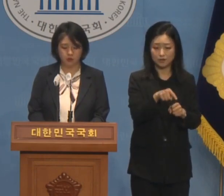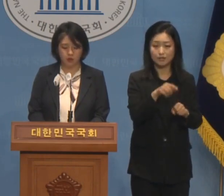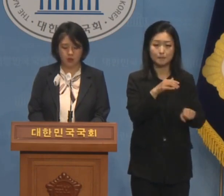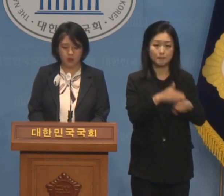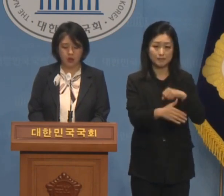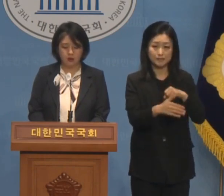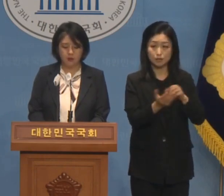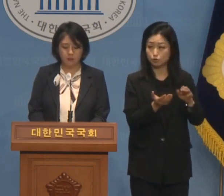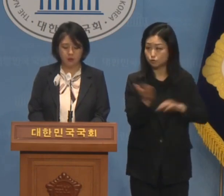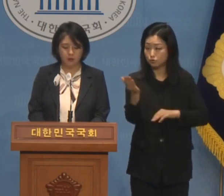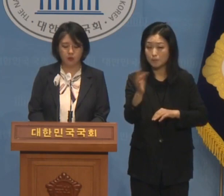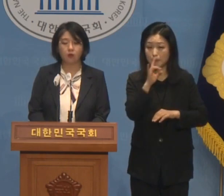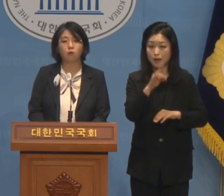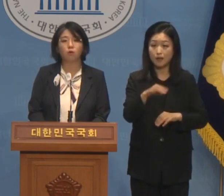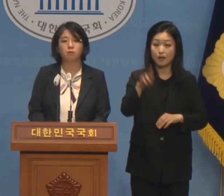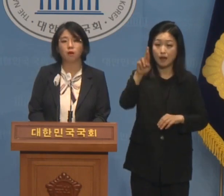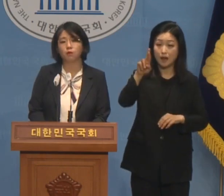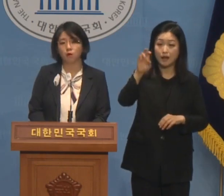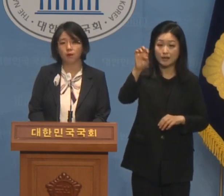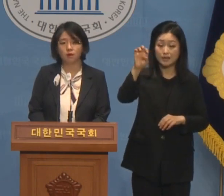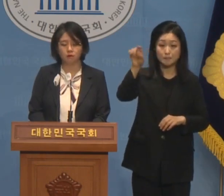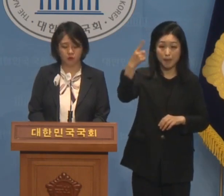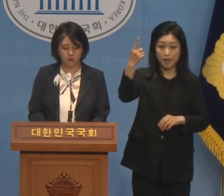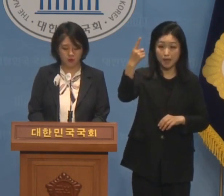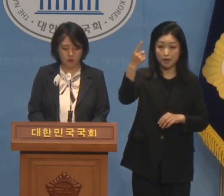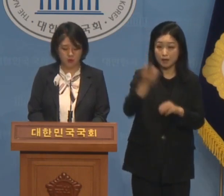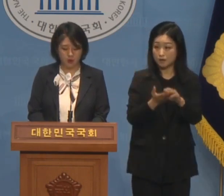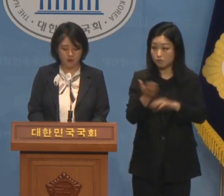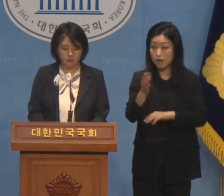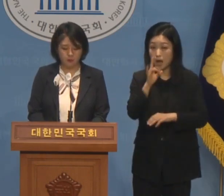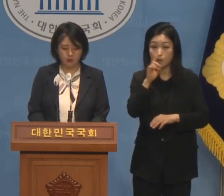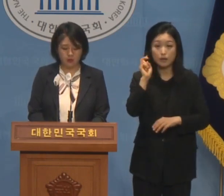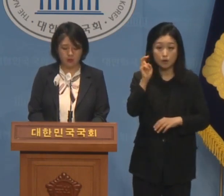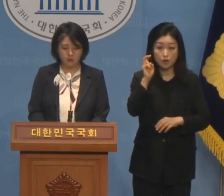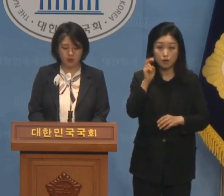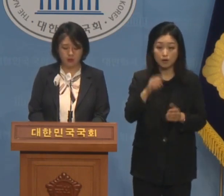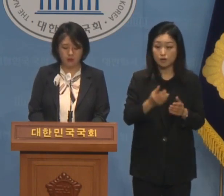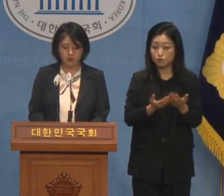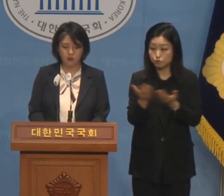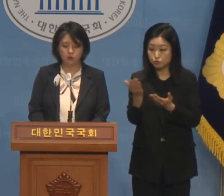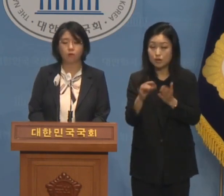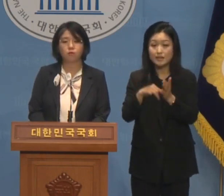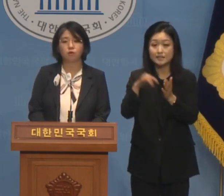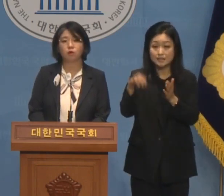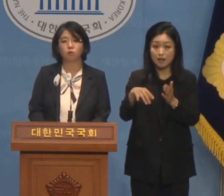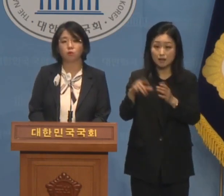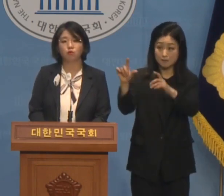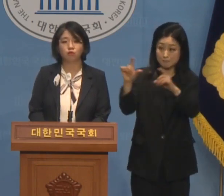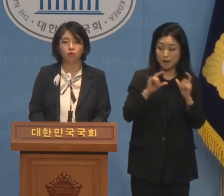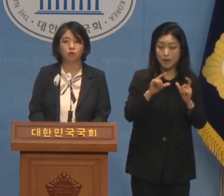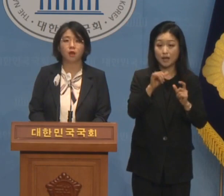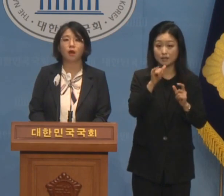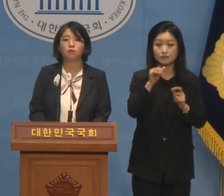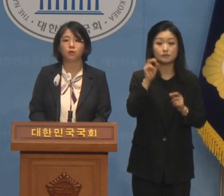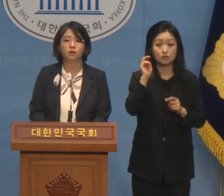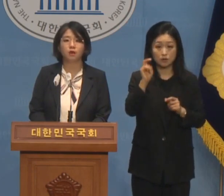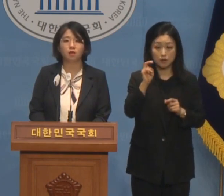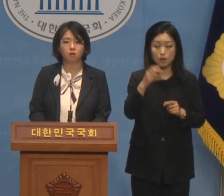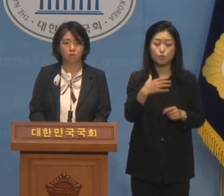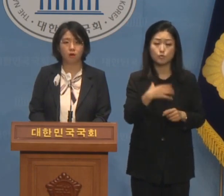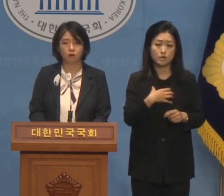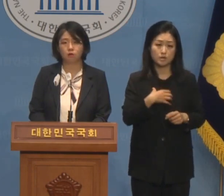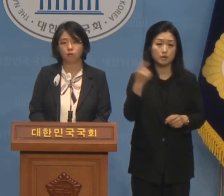구조는 아리백 미달로 인한 공급망 위험에 이어서 관세 폭탄이라고 하는 직접적이고도 중대한